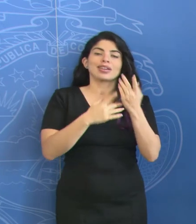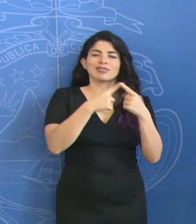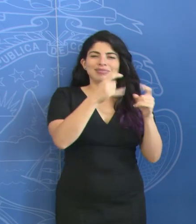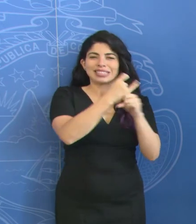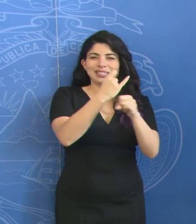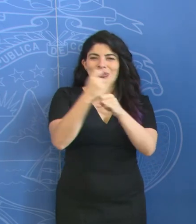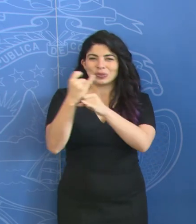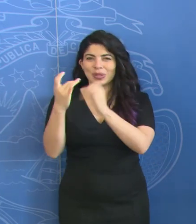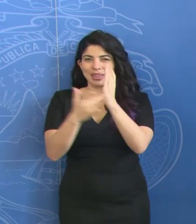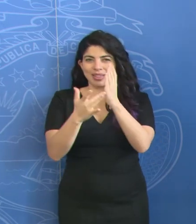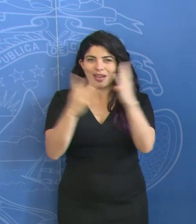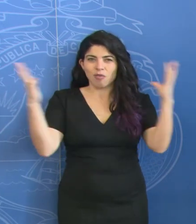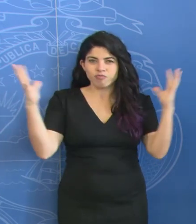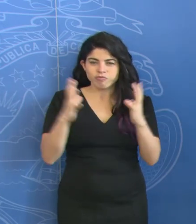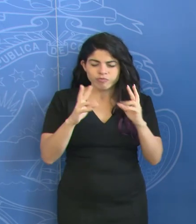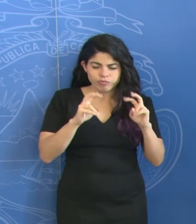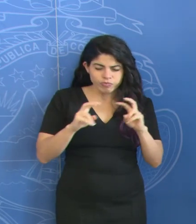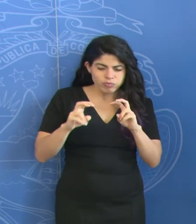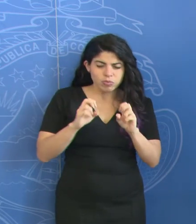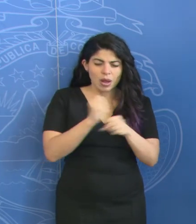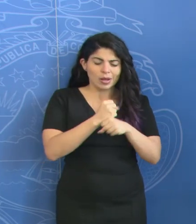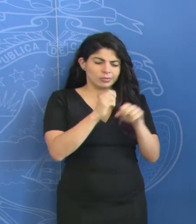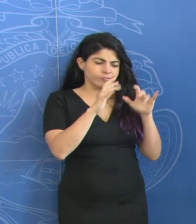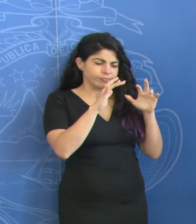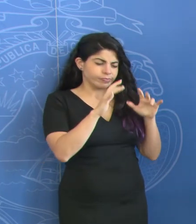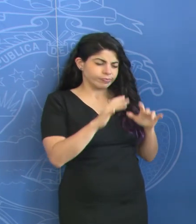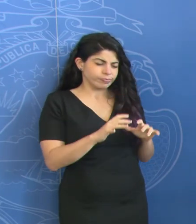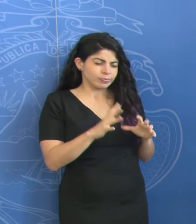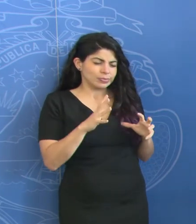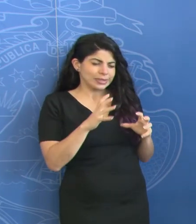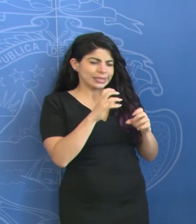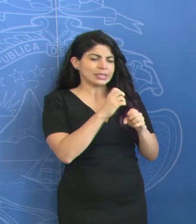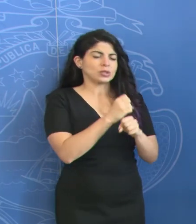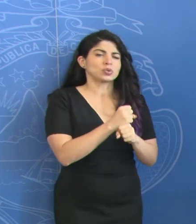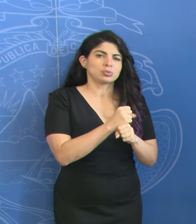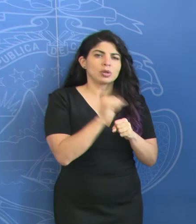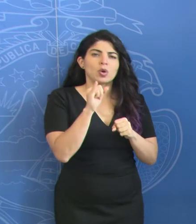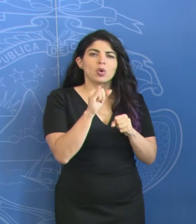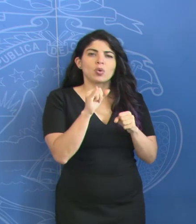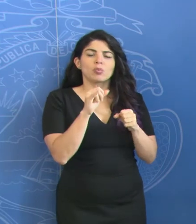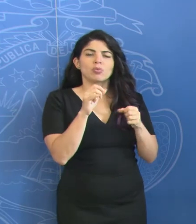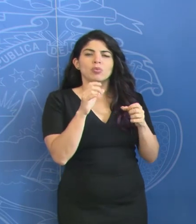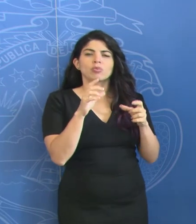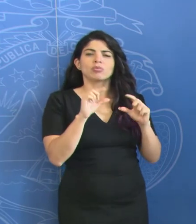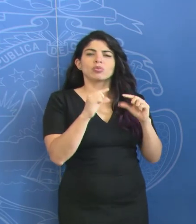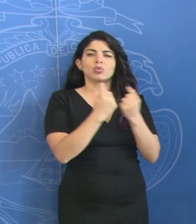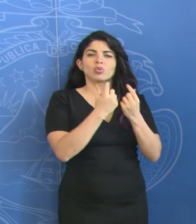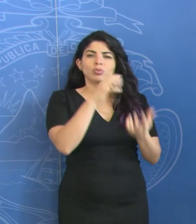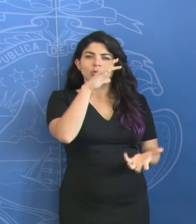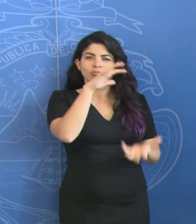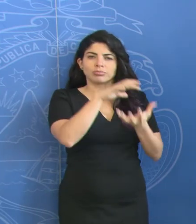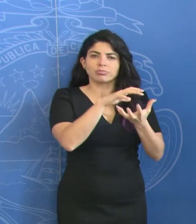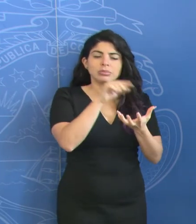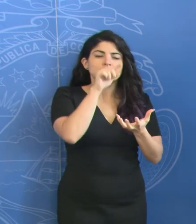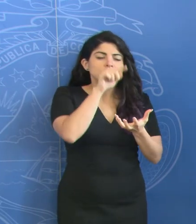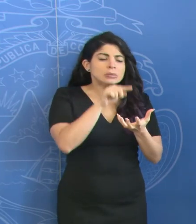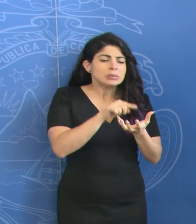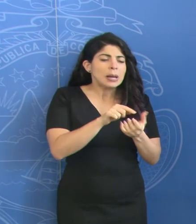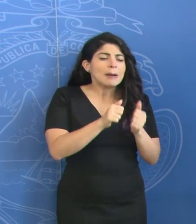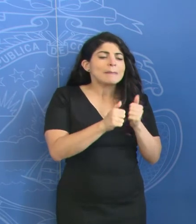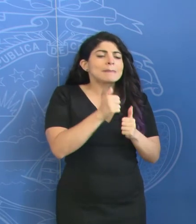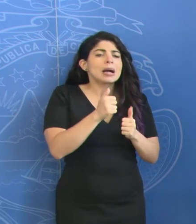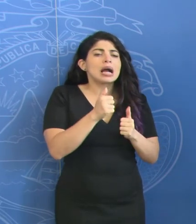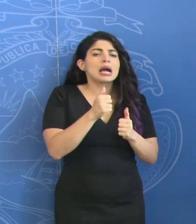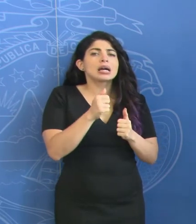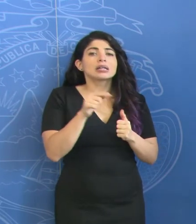ha realizado un resumen y una agrupación de ellas en razón de aquellas en las cuales hay mayor frecuencia, es